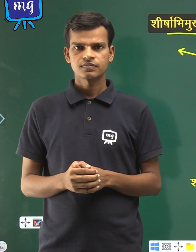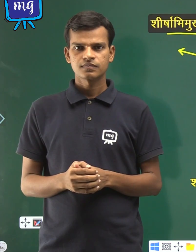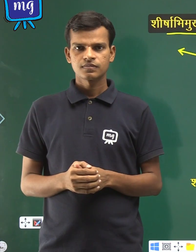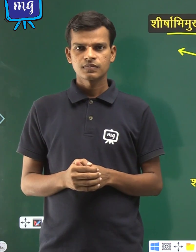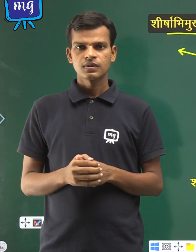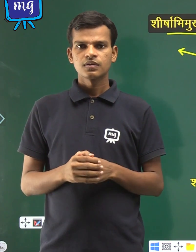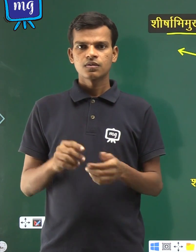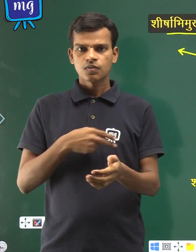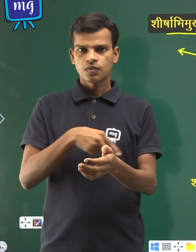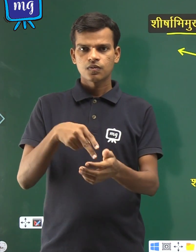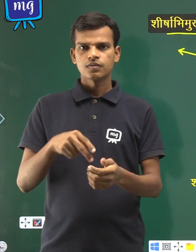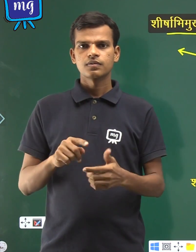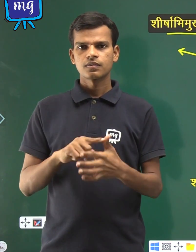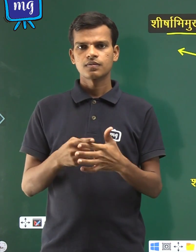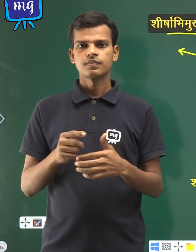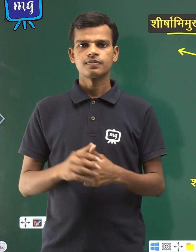शीर्षाभिमुख कोण